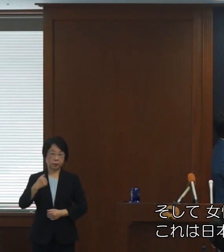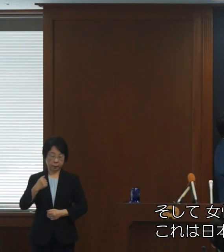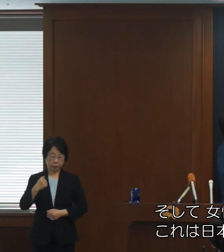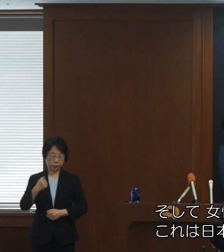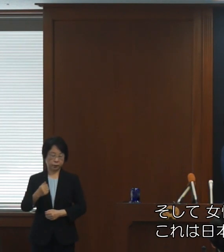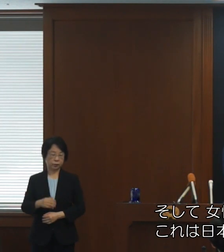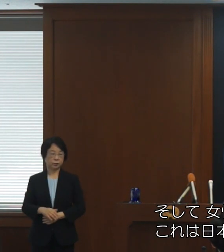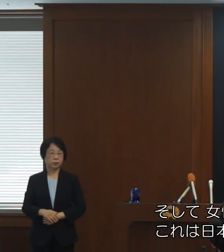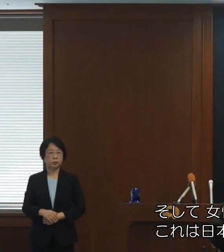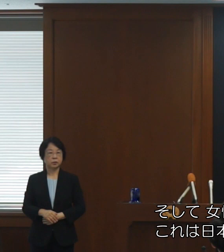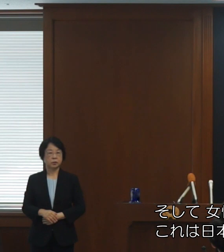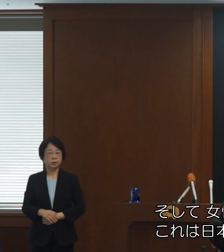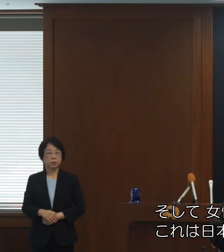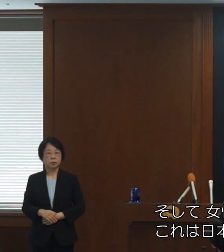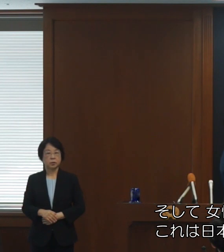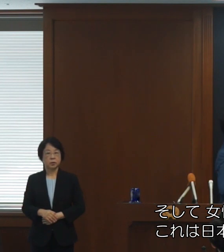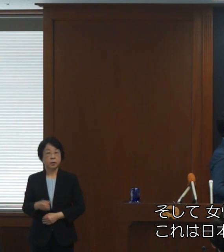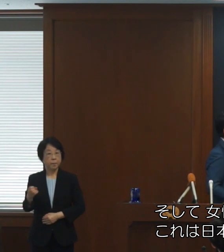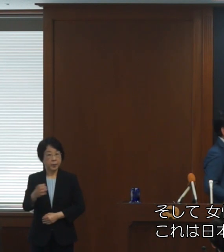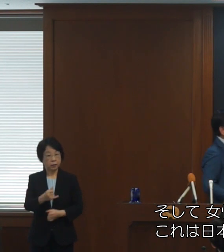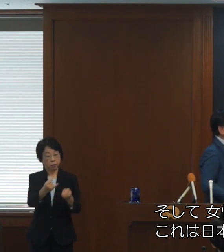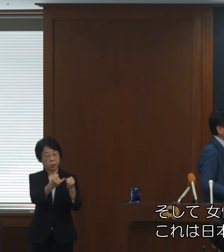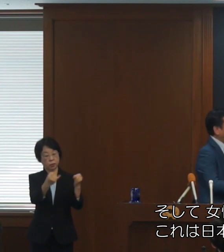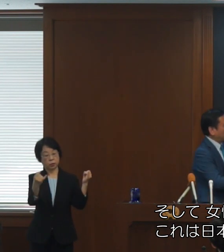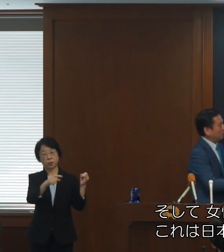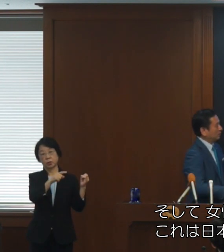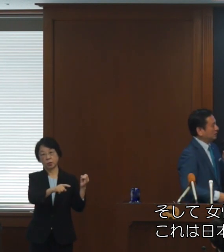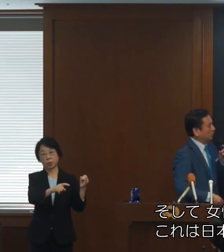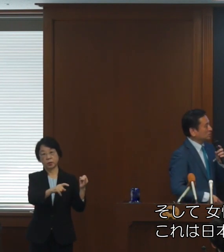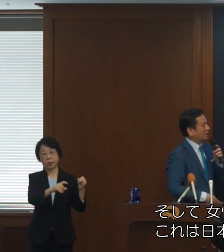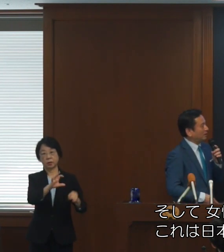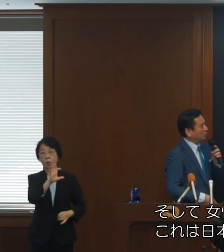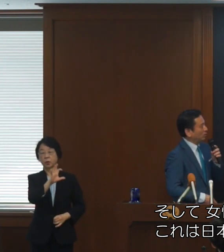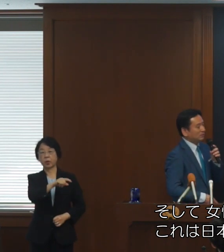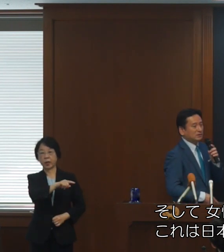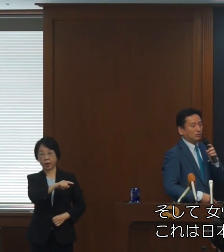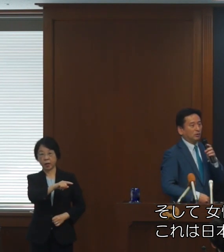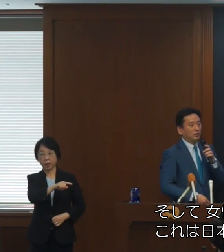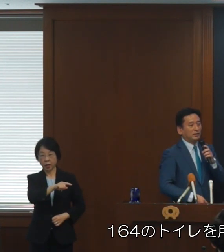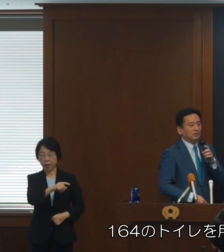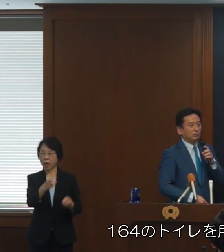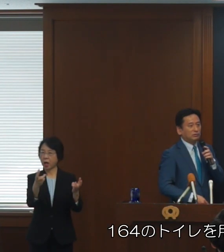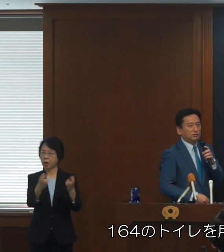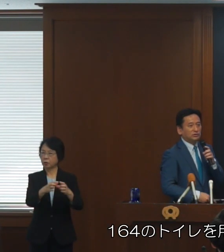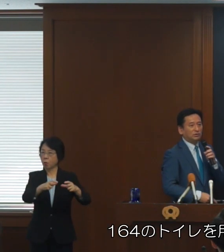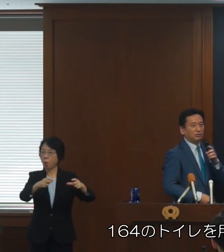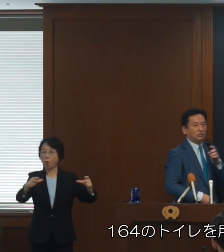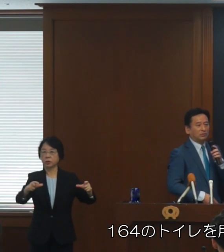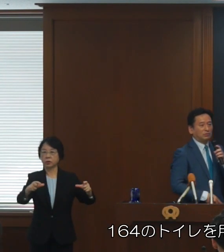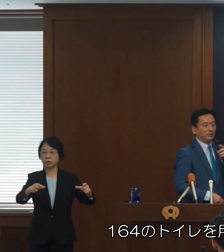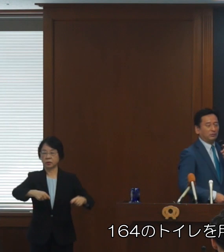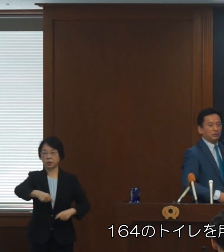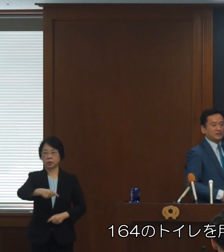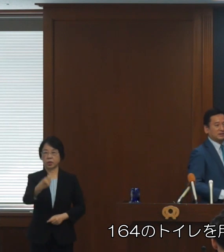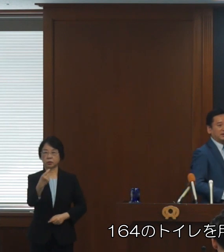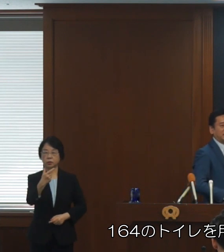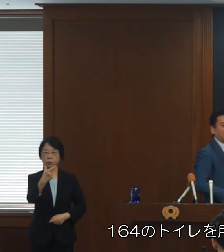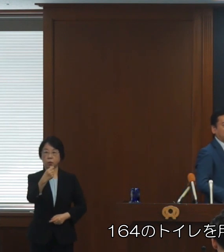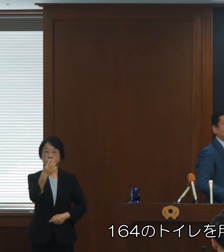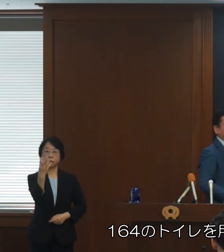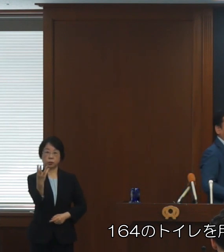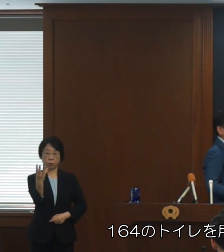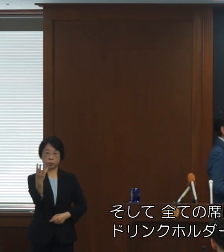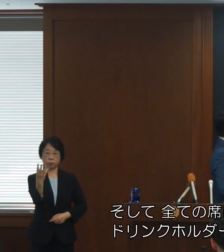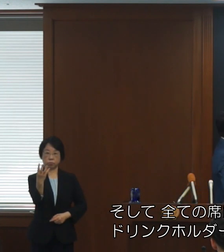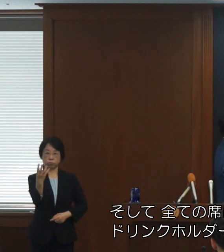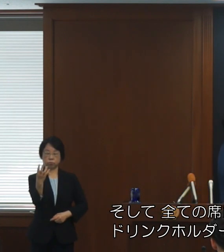そして女性トイレは日本最大と思いますけれども164のトイレを用意させ